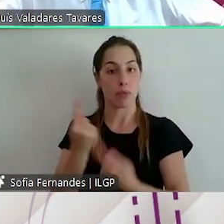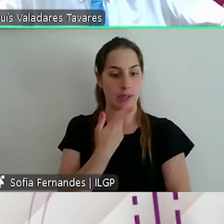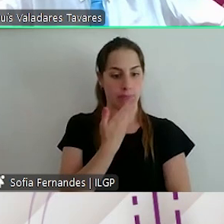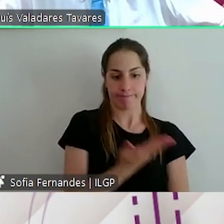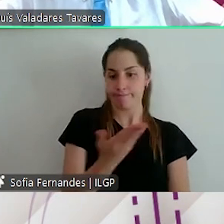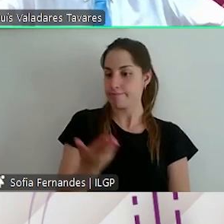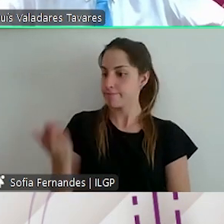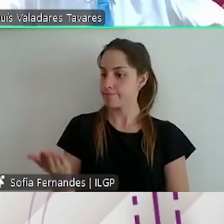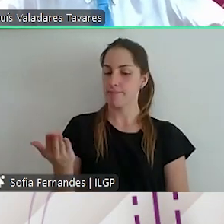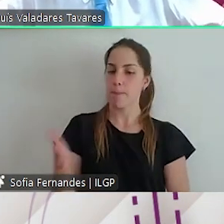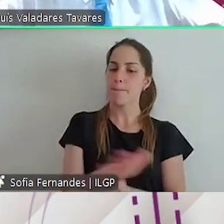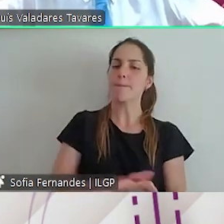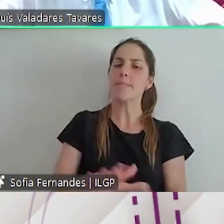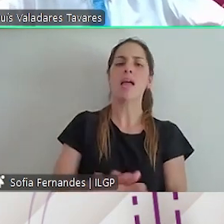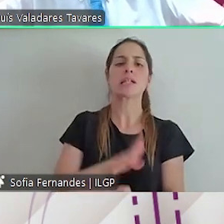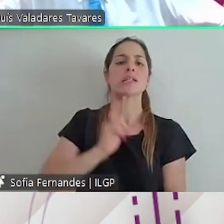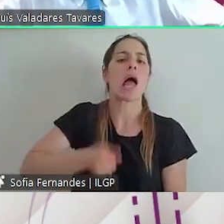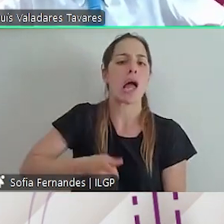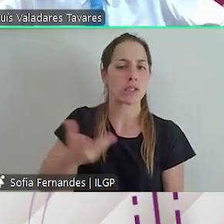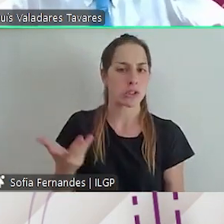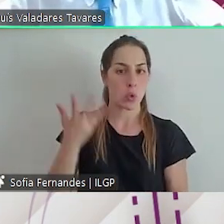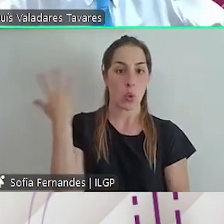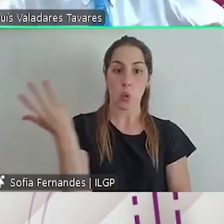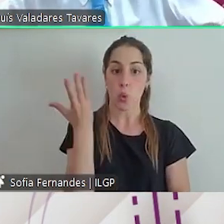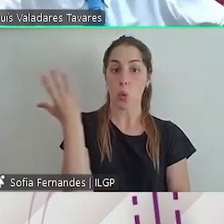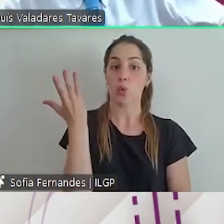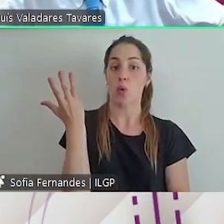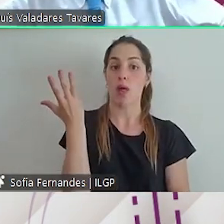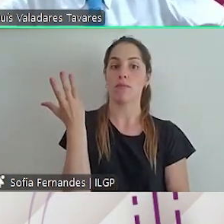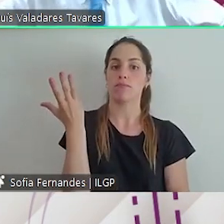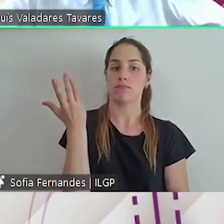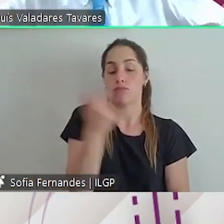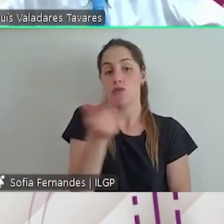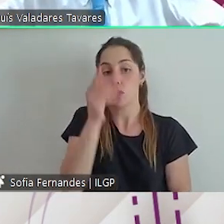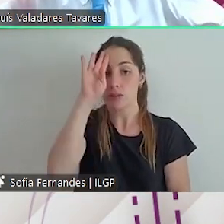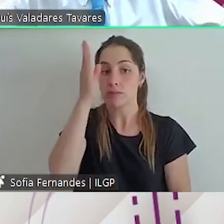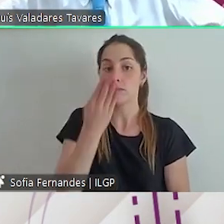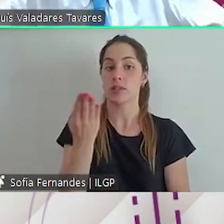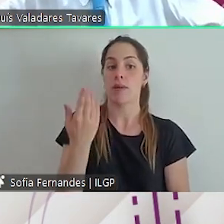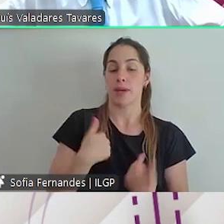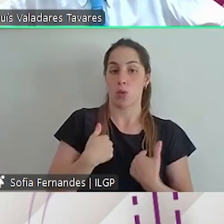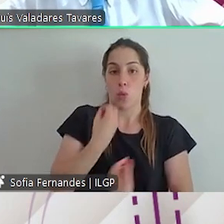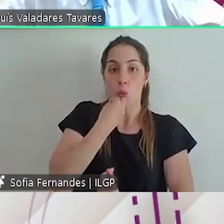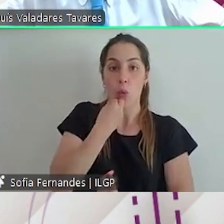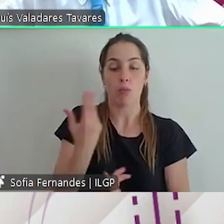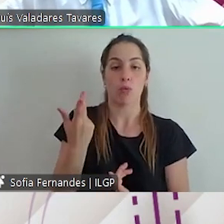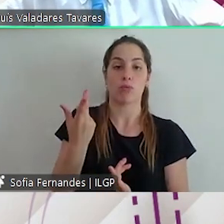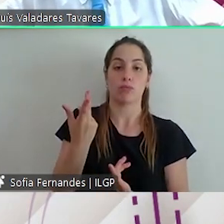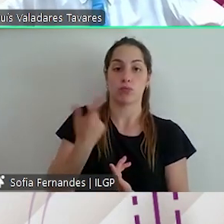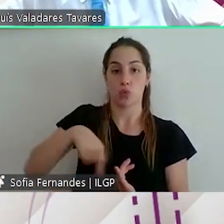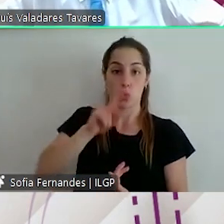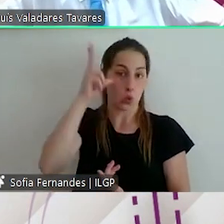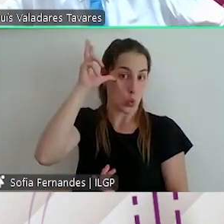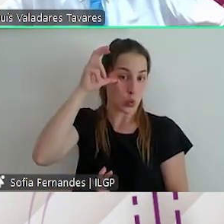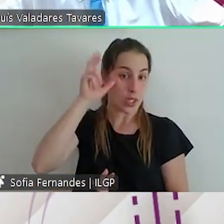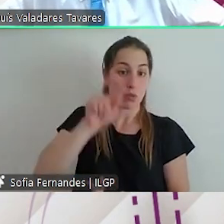muito baseada numa cultura problem-oriented, enfim, como sabem, eu tenho uma cultura anglo-saxónica, usamos muito esse conceito,